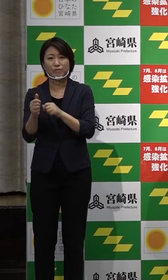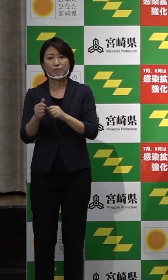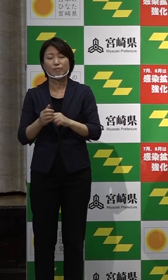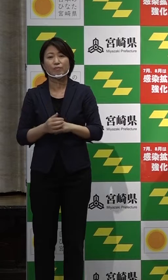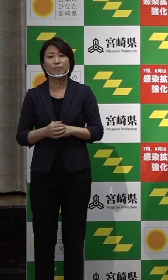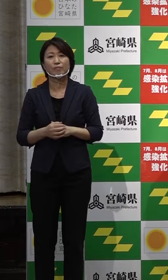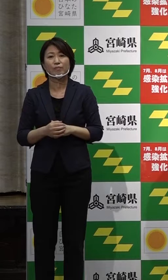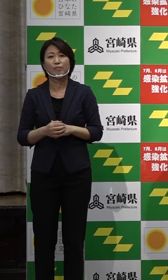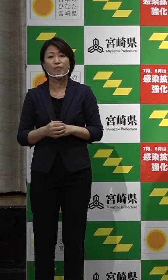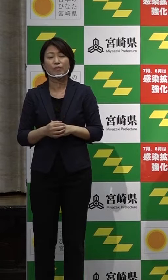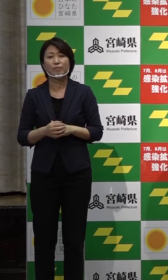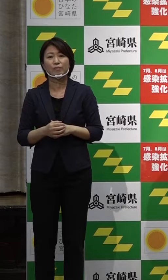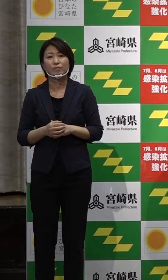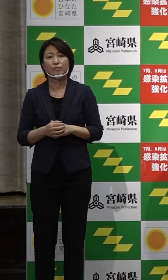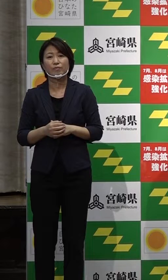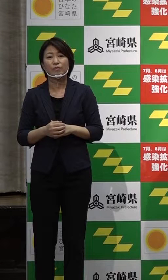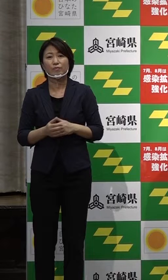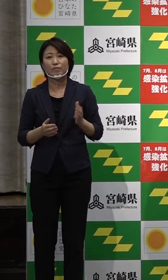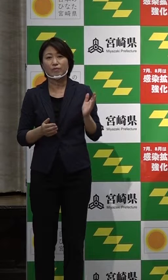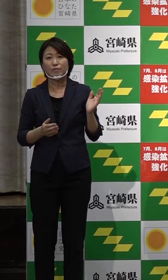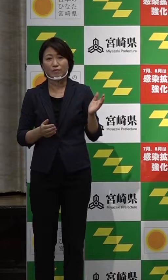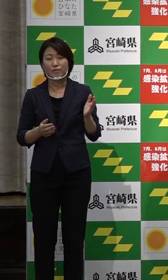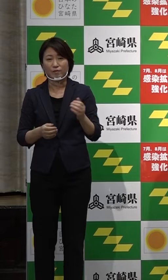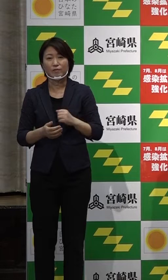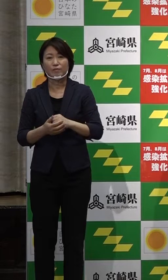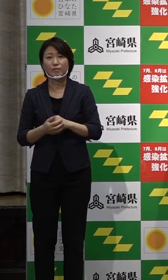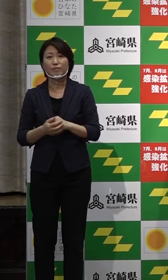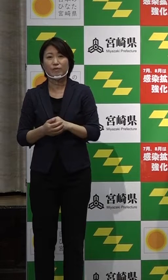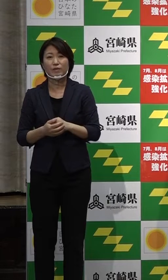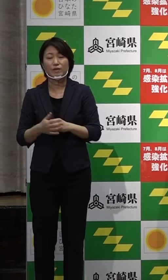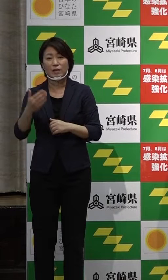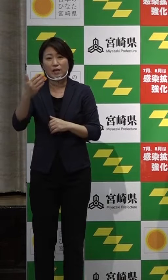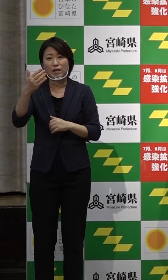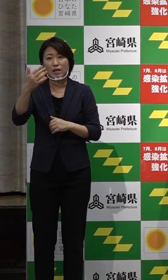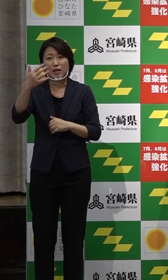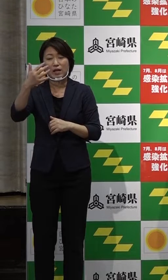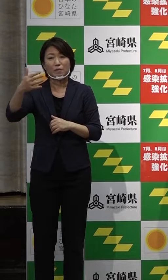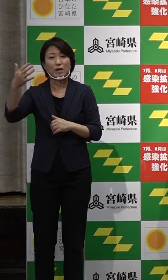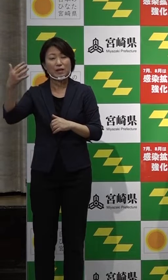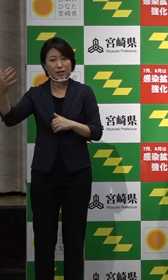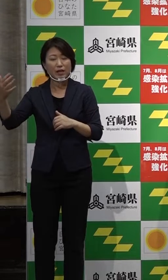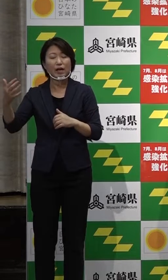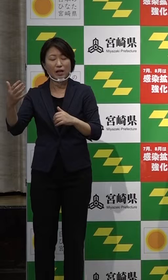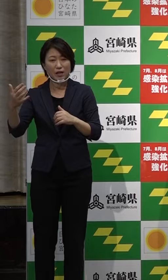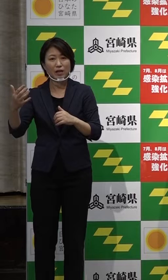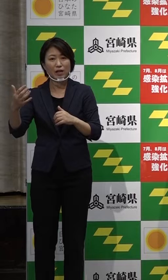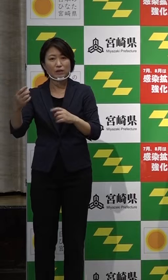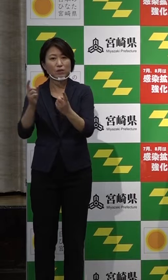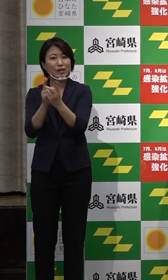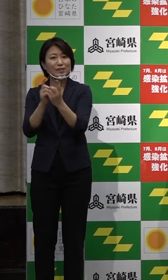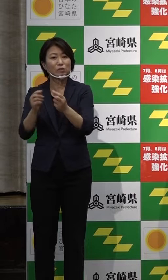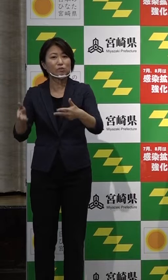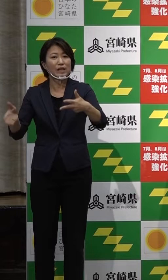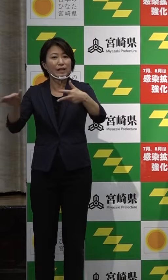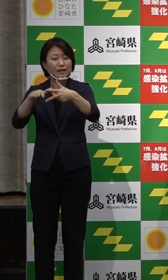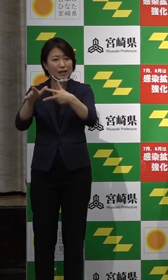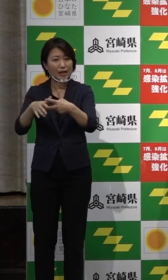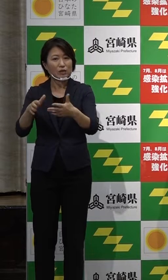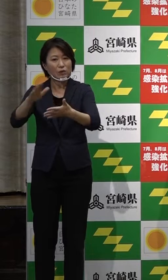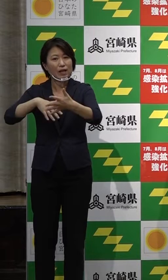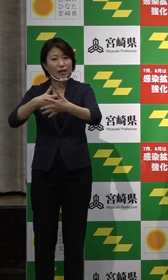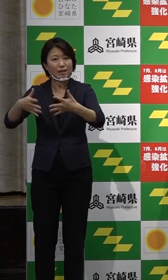少しこれ注意がなされておりませんが、アメリカの CDC 疾病対策センターが公表されたデ